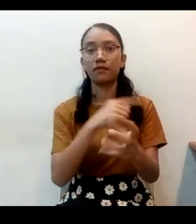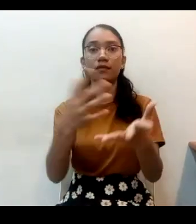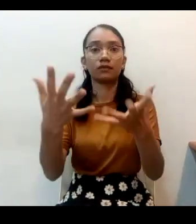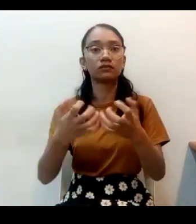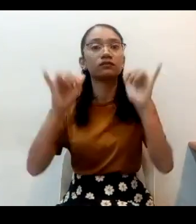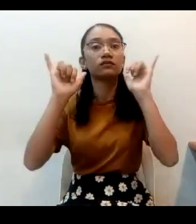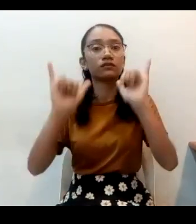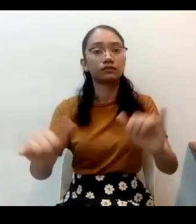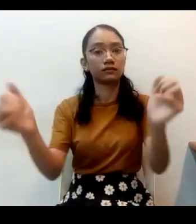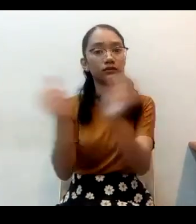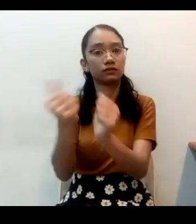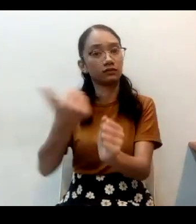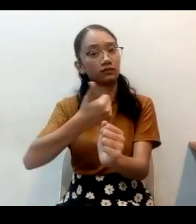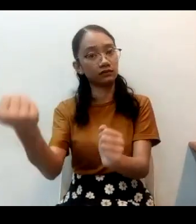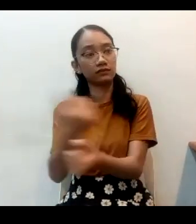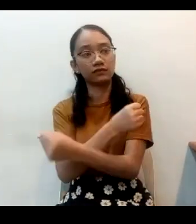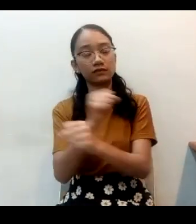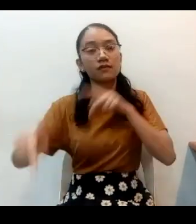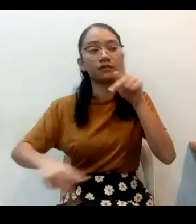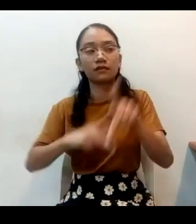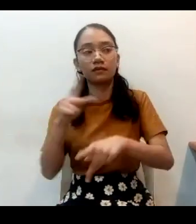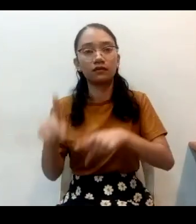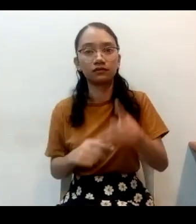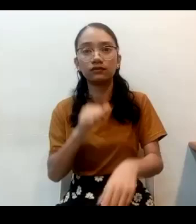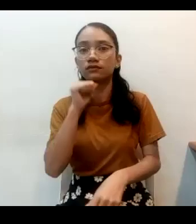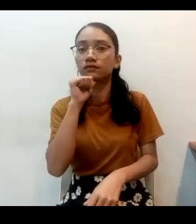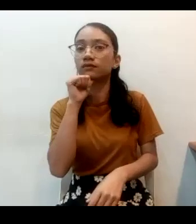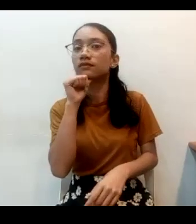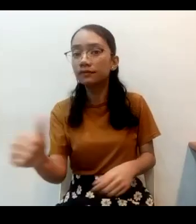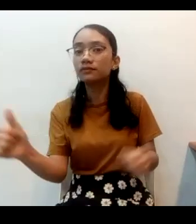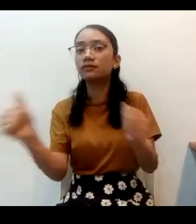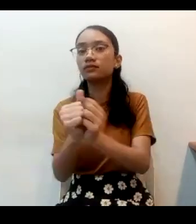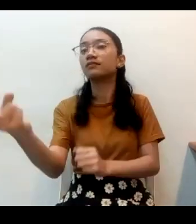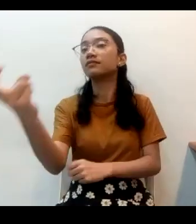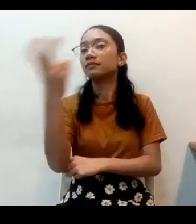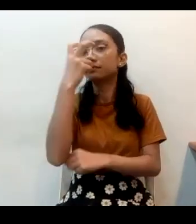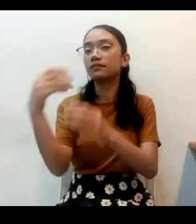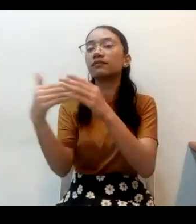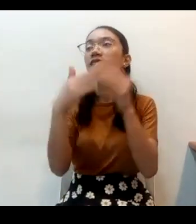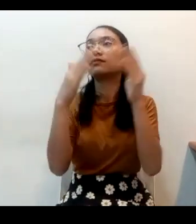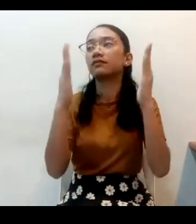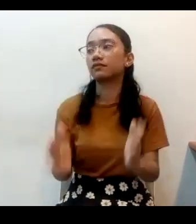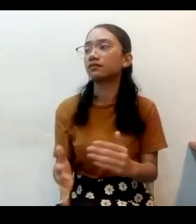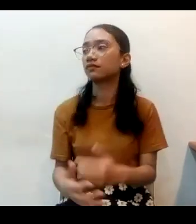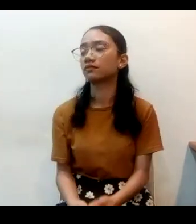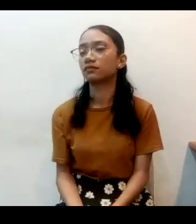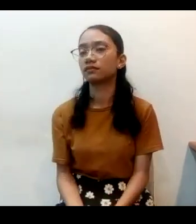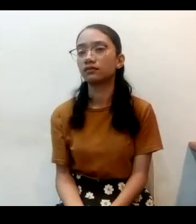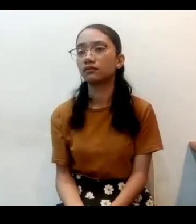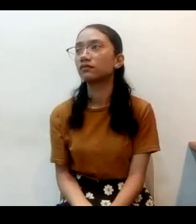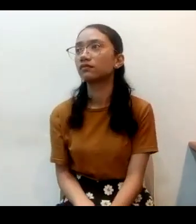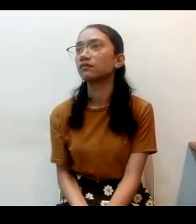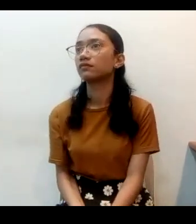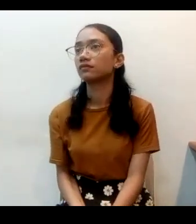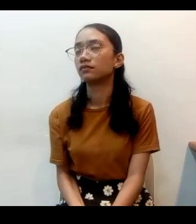saved people, not still with the blind leaders. Kaya pagkatapos po nating maligtas, dapat po nating nasain